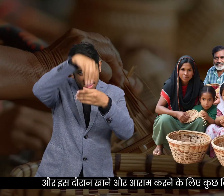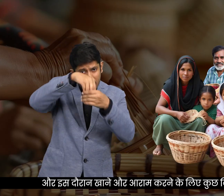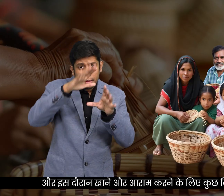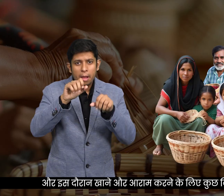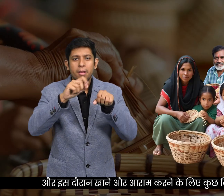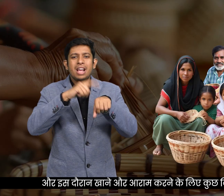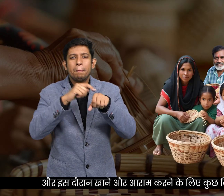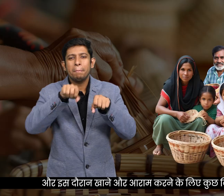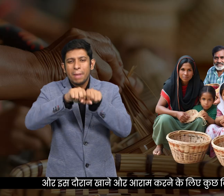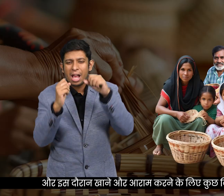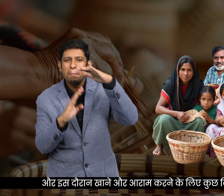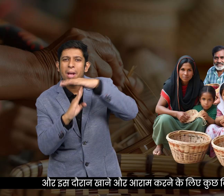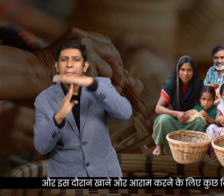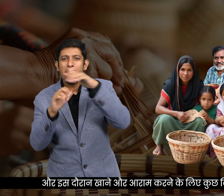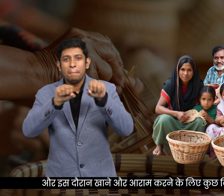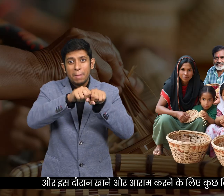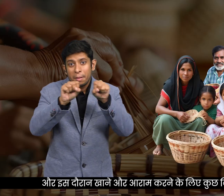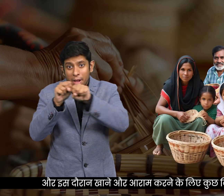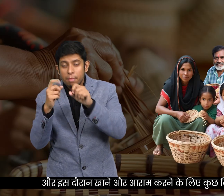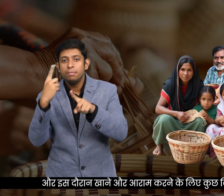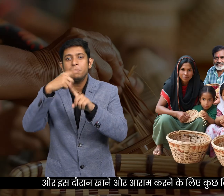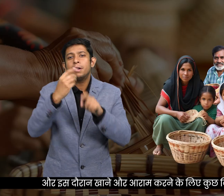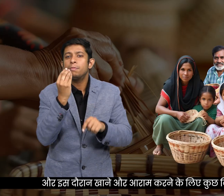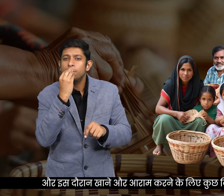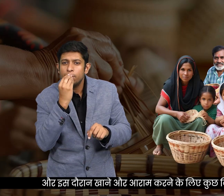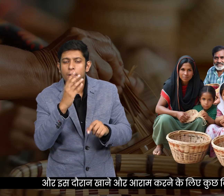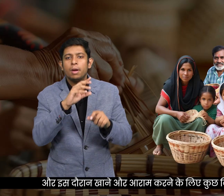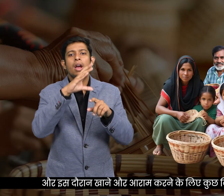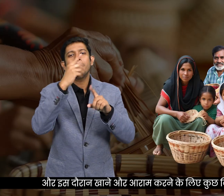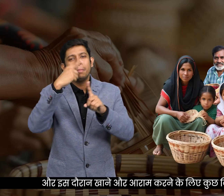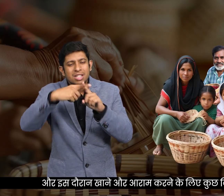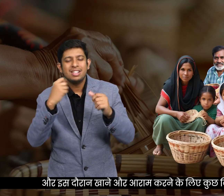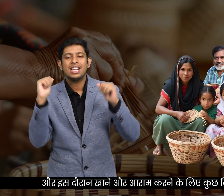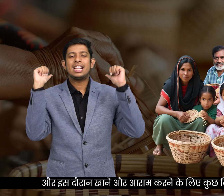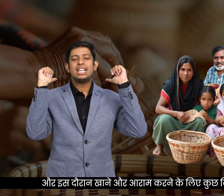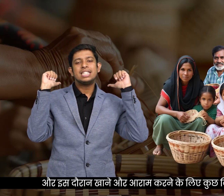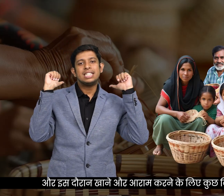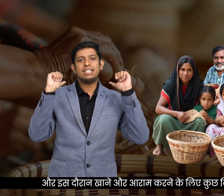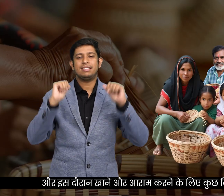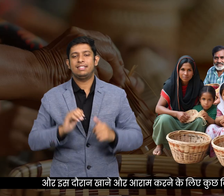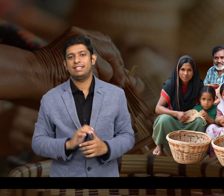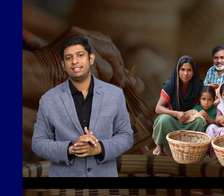दौरान खाने और आराम करने के लिए कुछ विराम लेता है।